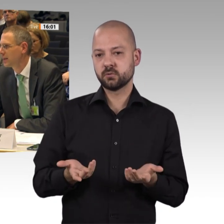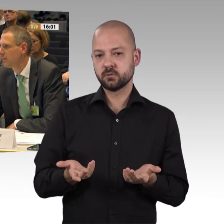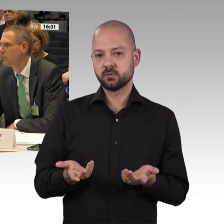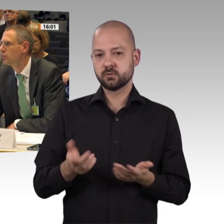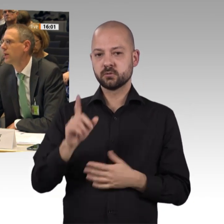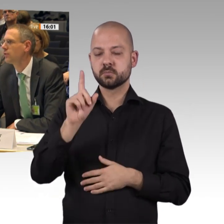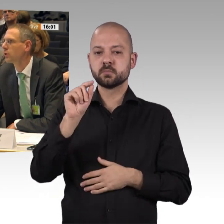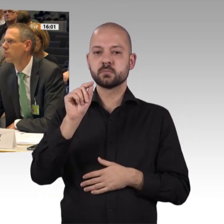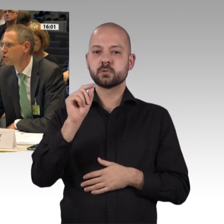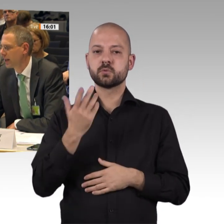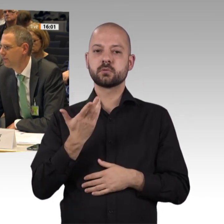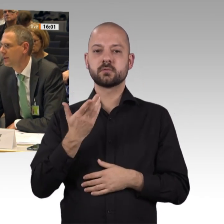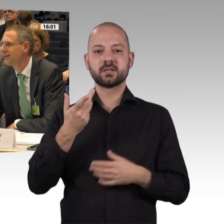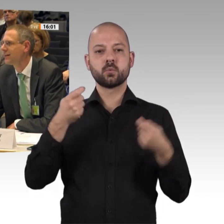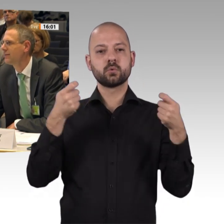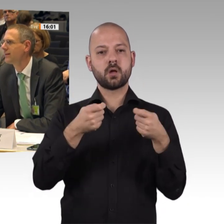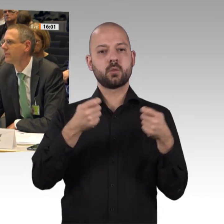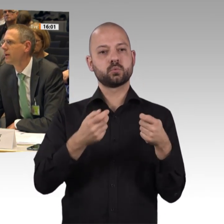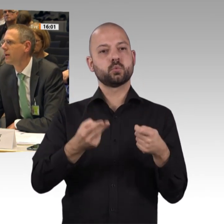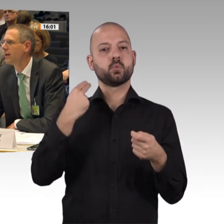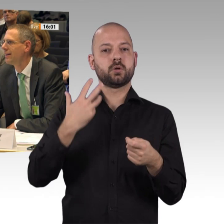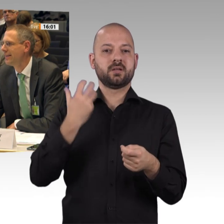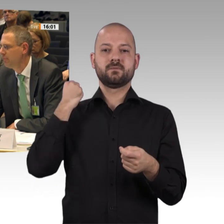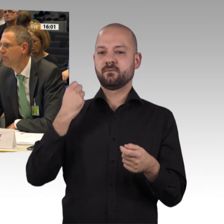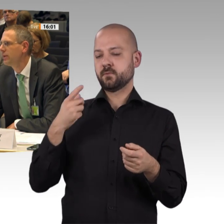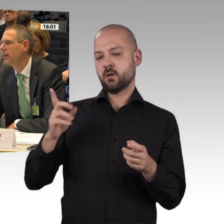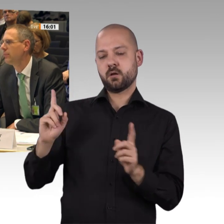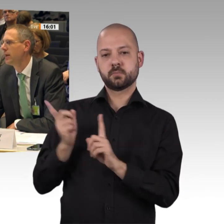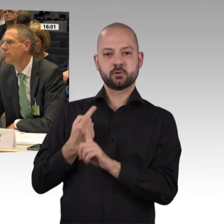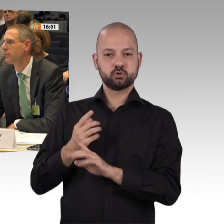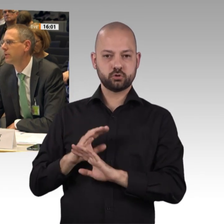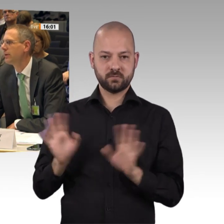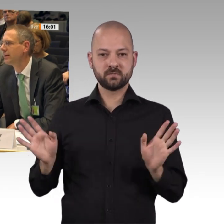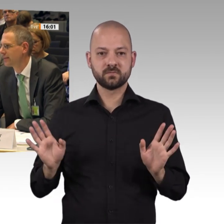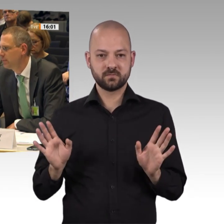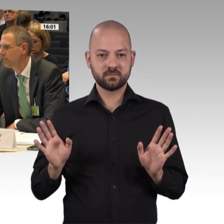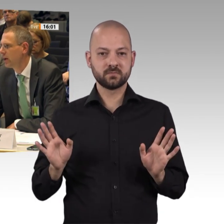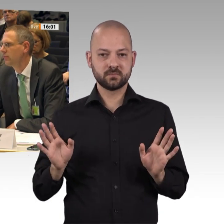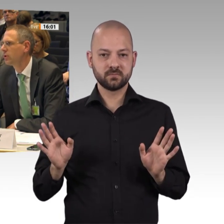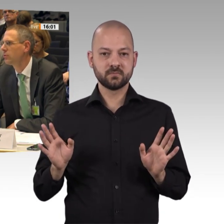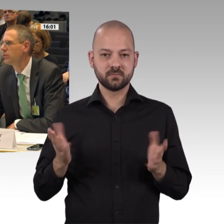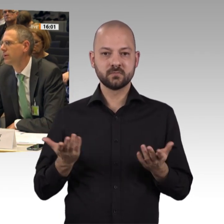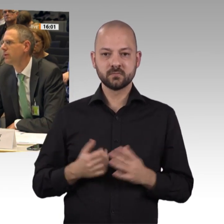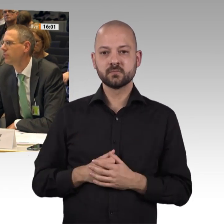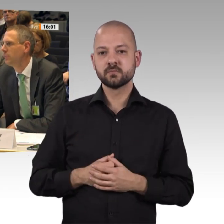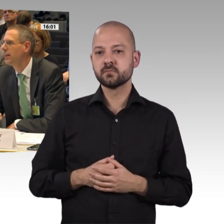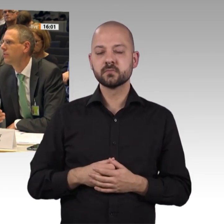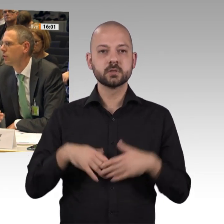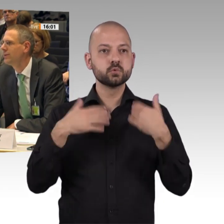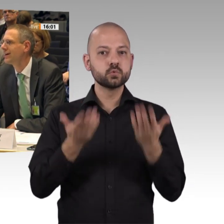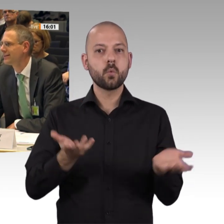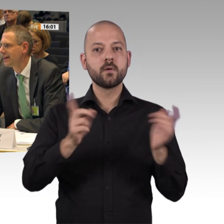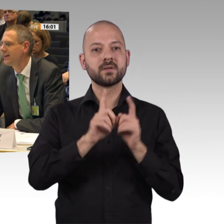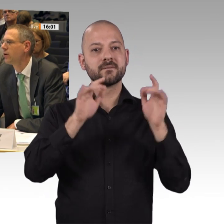Fälle mehr geben, wo Unterhaltsrückgriff stattfindet. Das heißt, das dämpfende Element der Selbstverantwortung und der